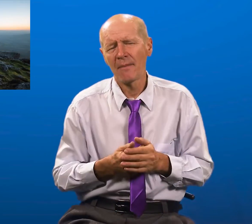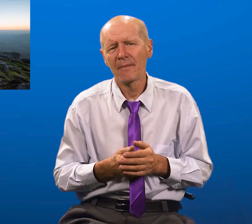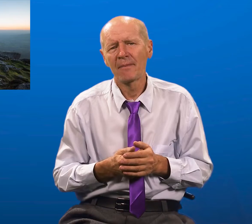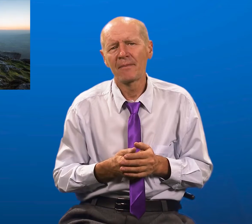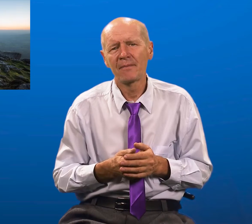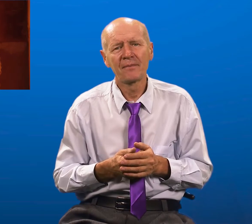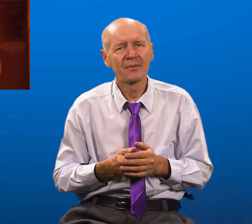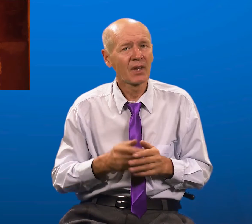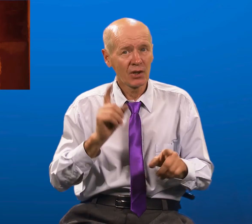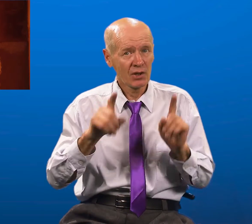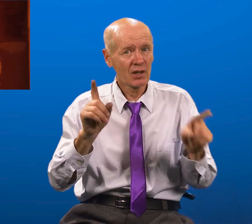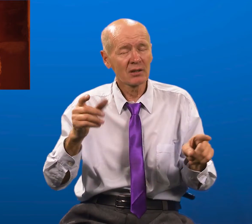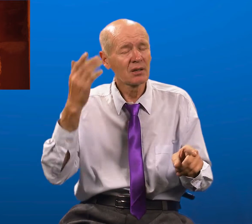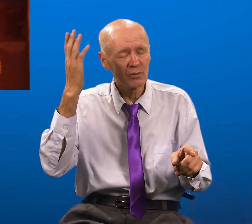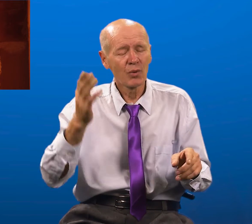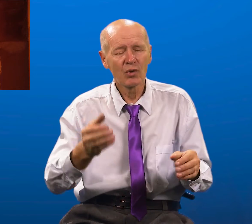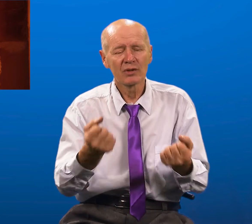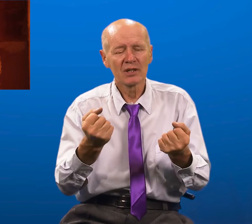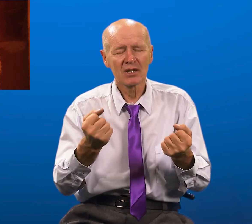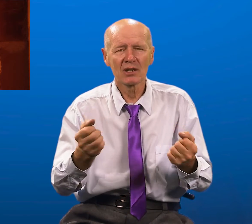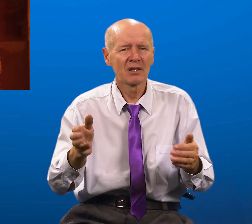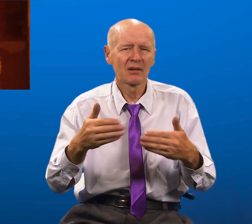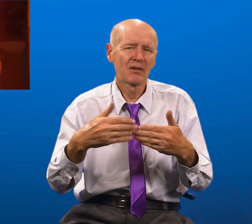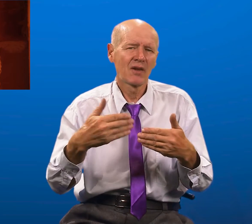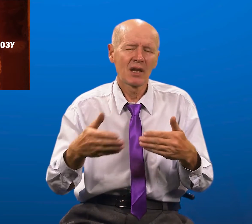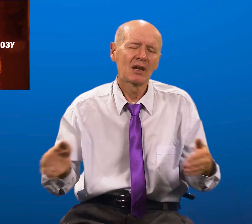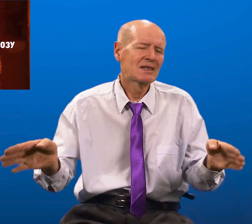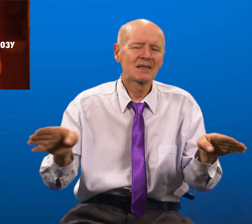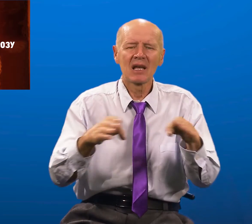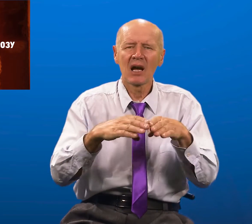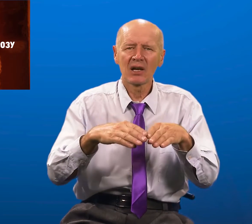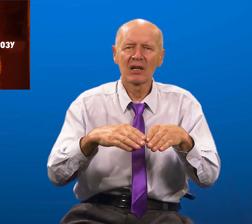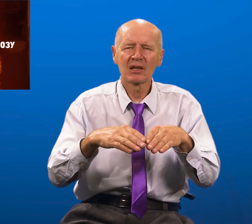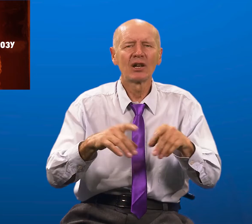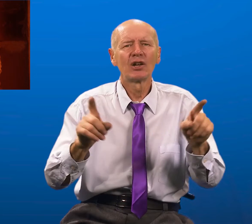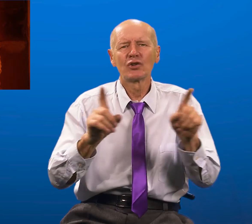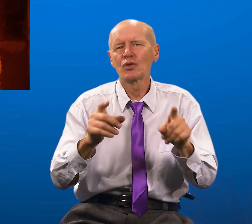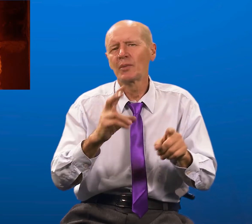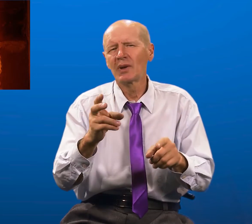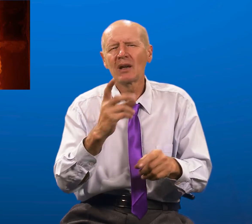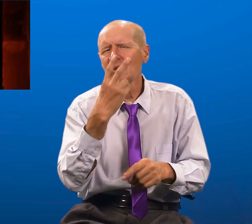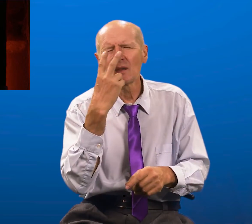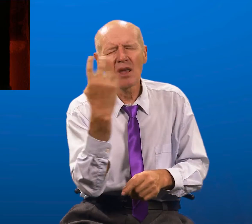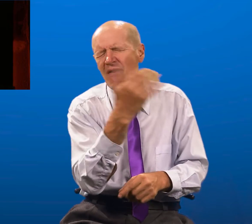жизни. Порой Бог держит дверь закрытой, чтобы наша вера и будущее не были поставлены под угрозу.